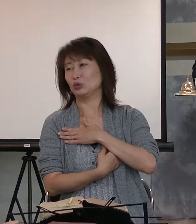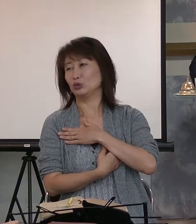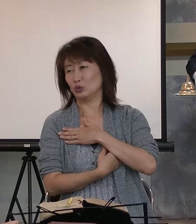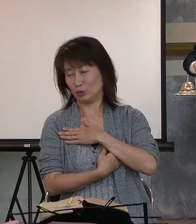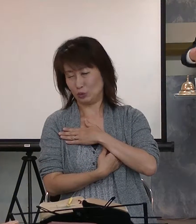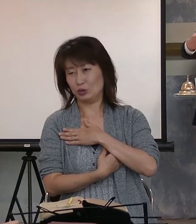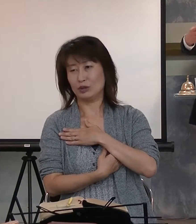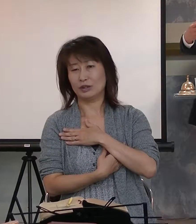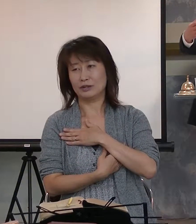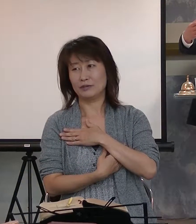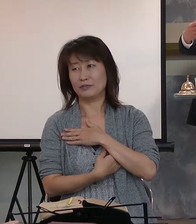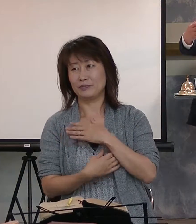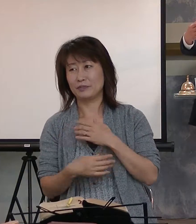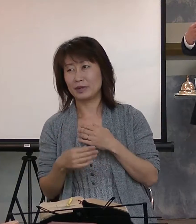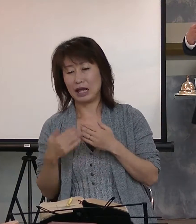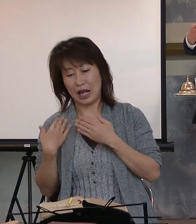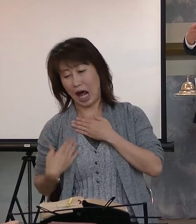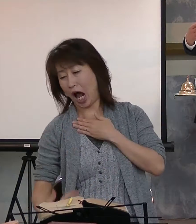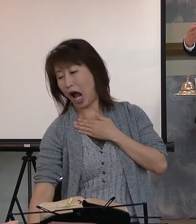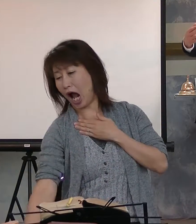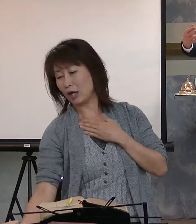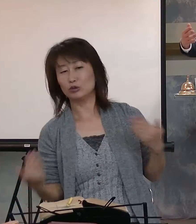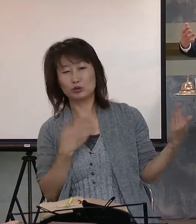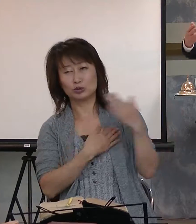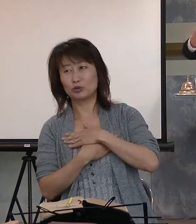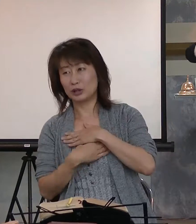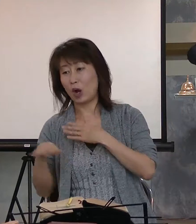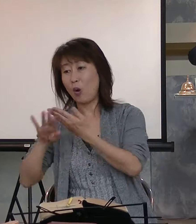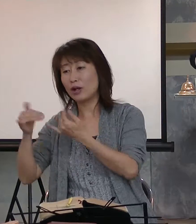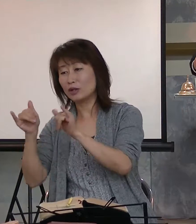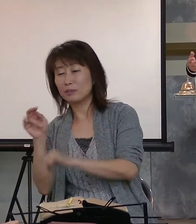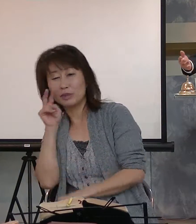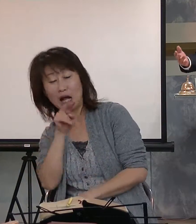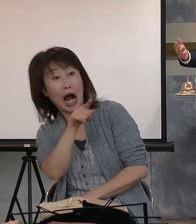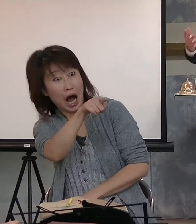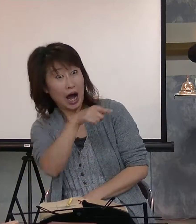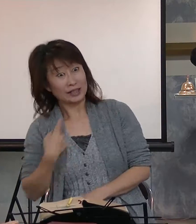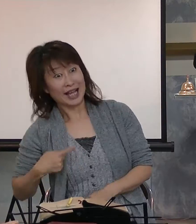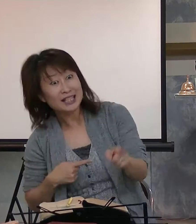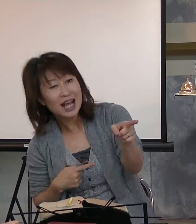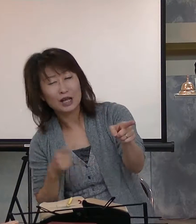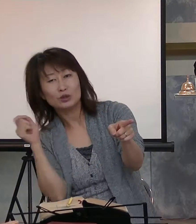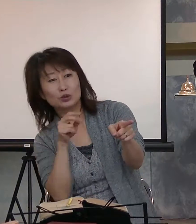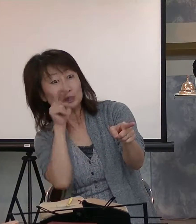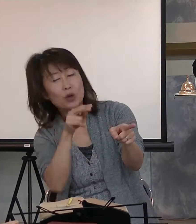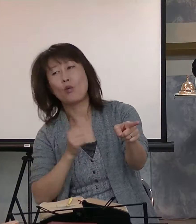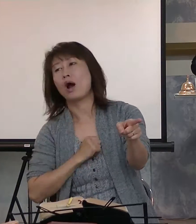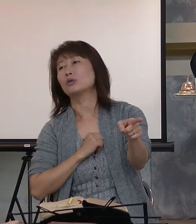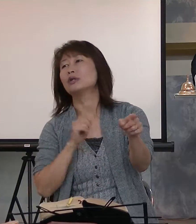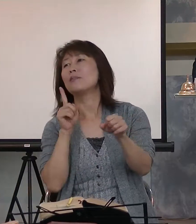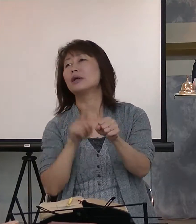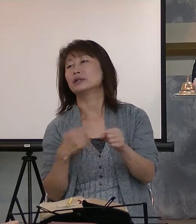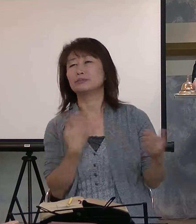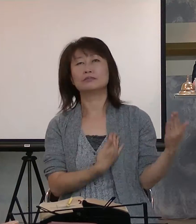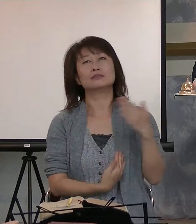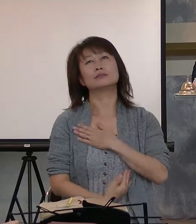は広場とかで人々に先生とか挨拶されることを大好